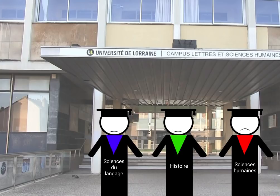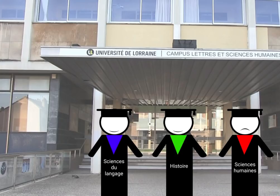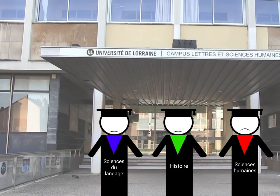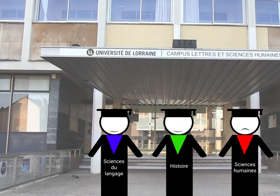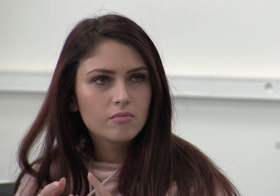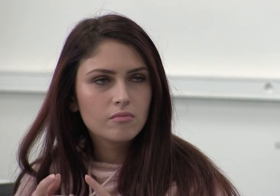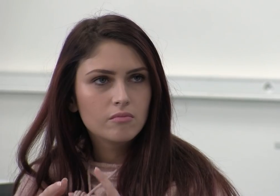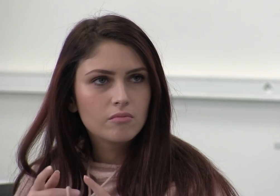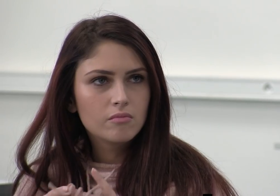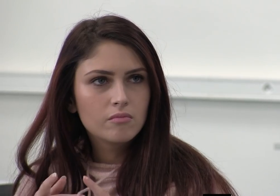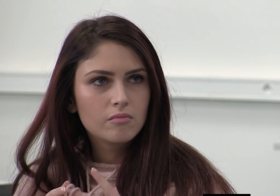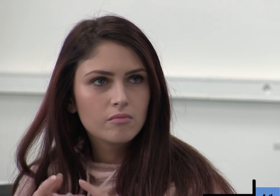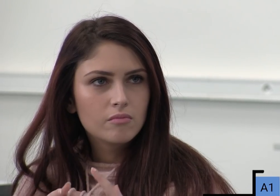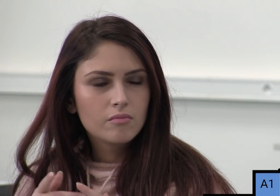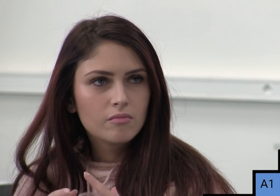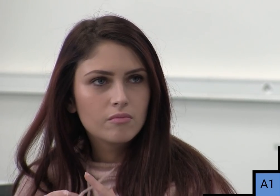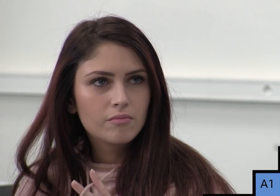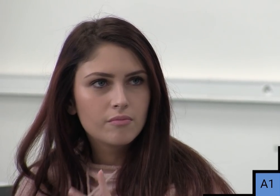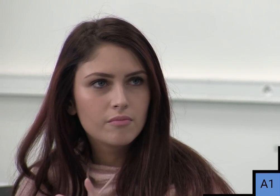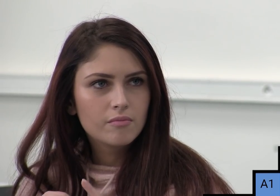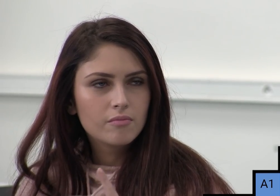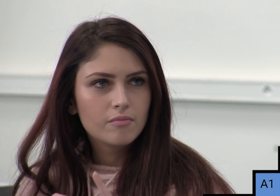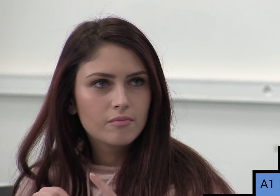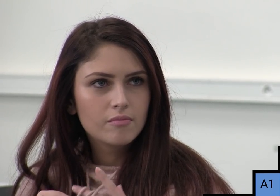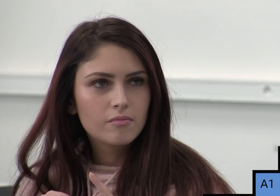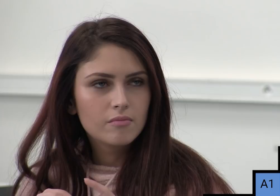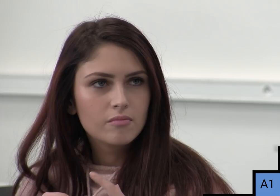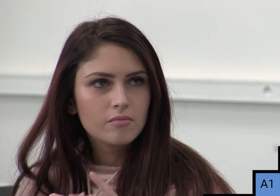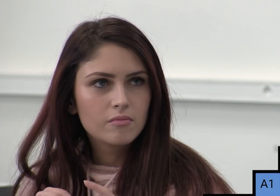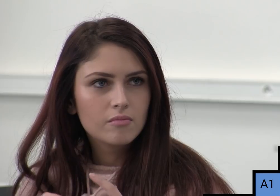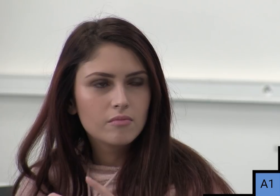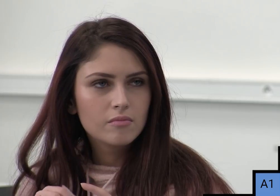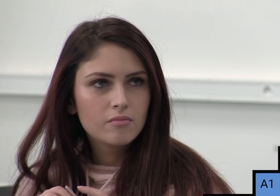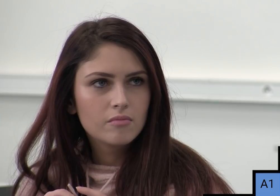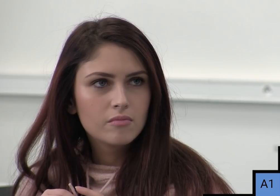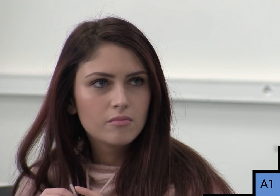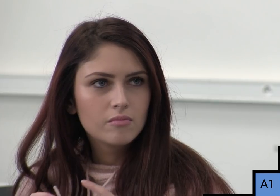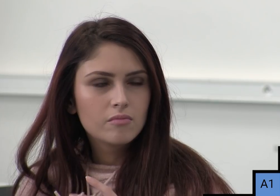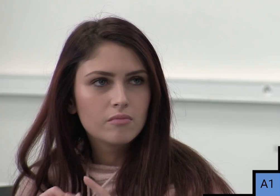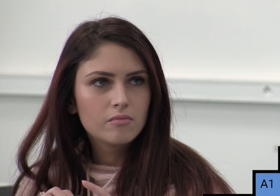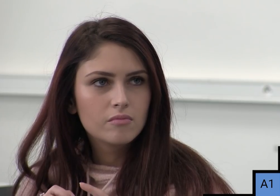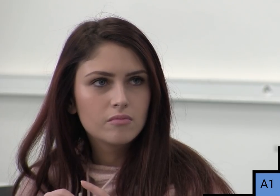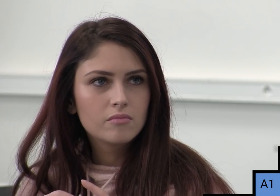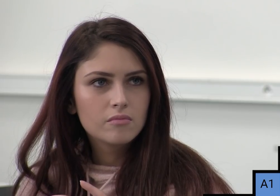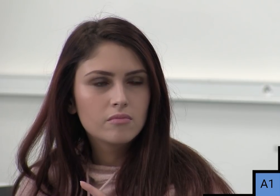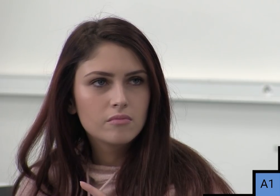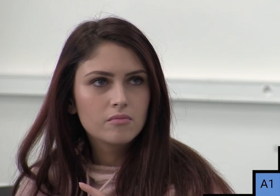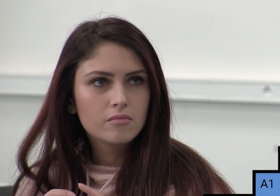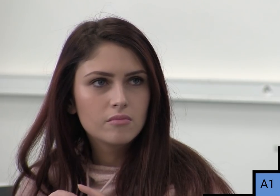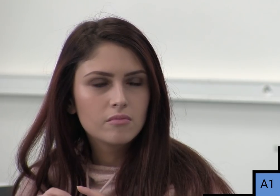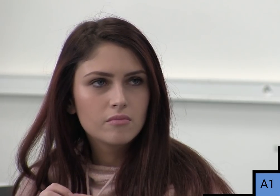découvraient en première année, ils n'auraient pas le temps d'atteindre le niveau de langue B2 à la sortie du master. Ils n'auraient donc pas une maîtrise courante de la langue des signes. Malgré ce